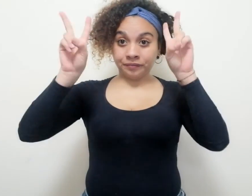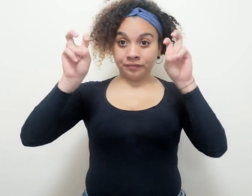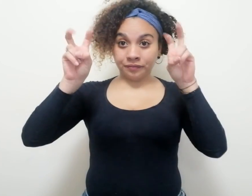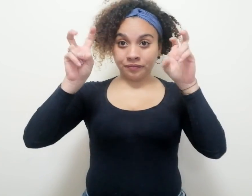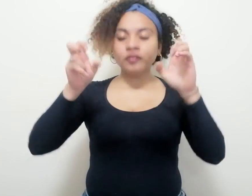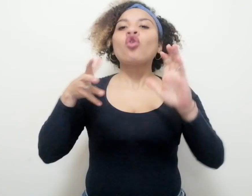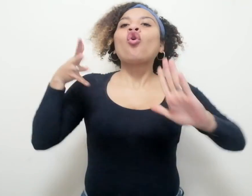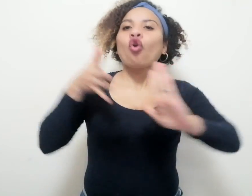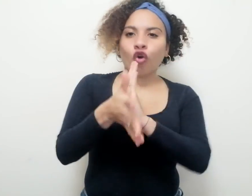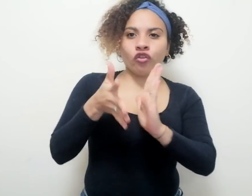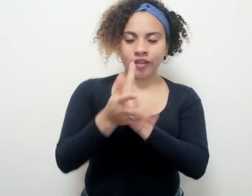Contar Bogotá.